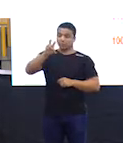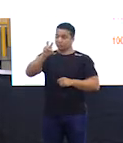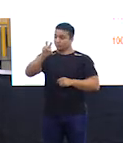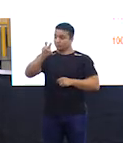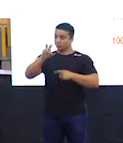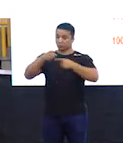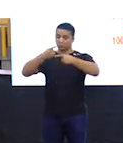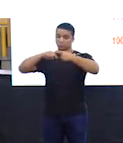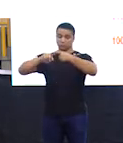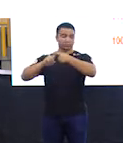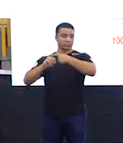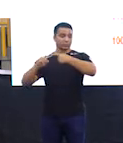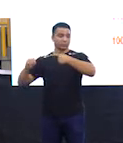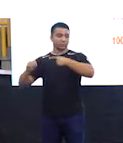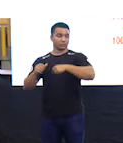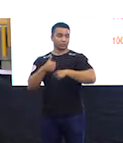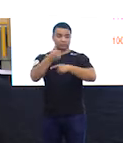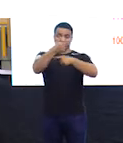145 sobre 100.